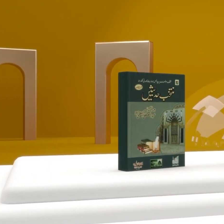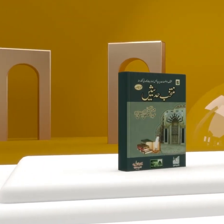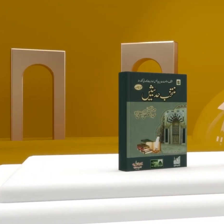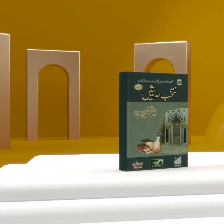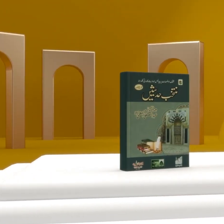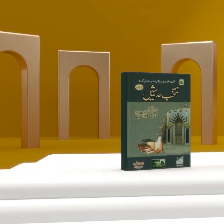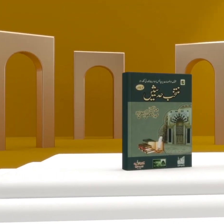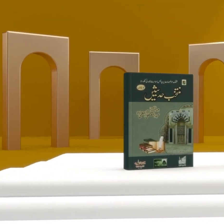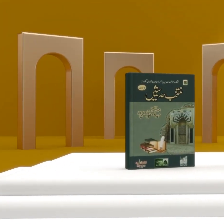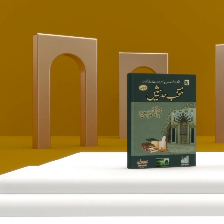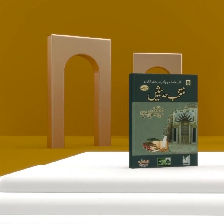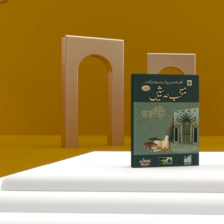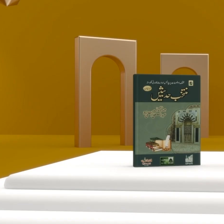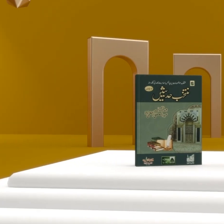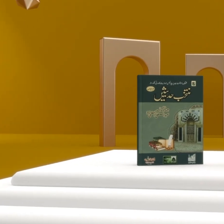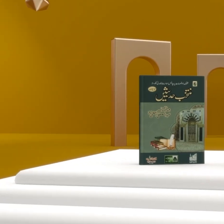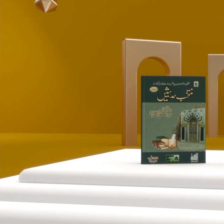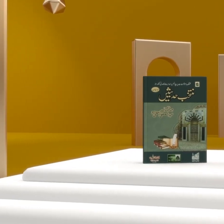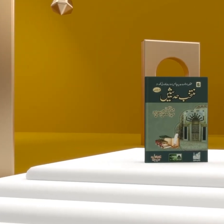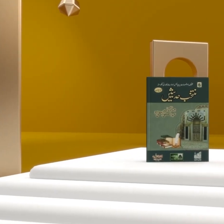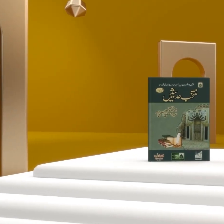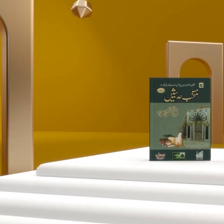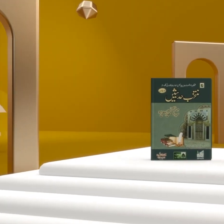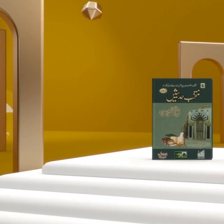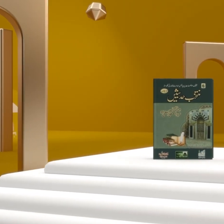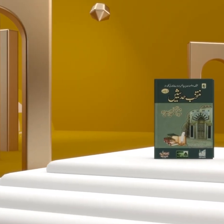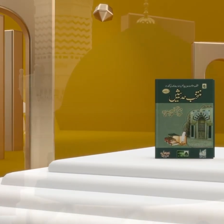نبی کے معطر